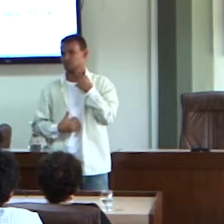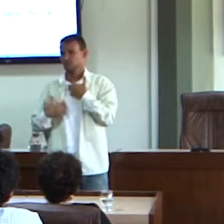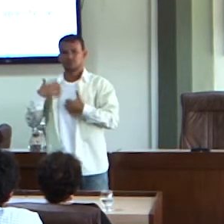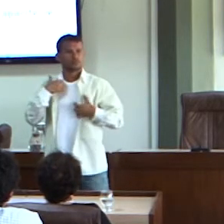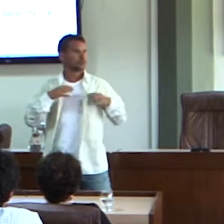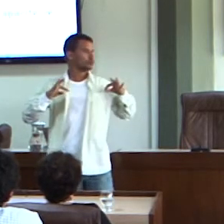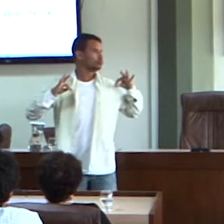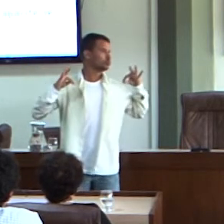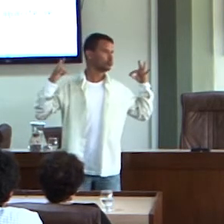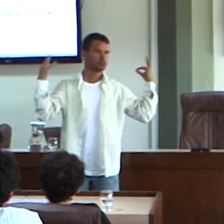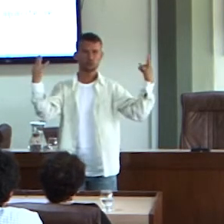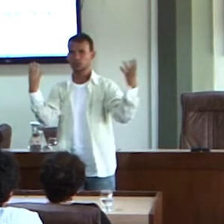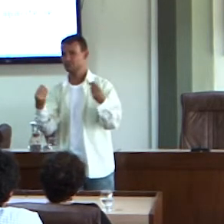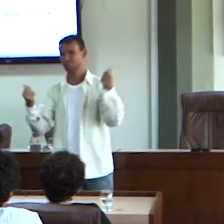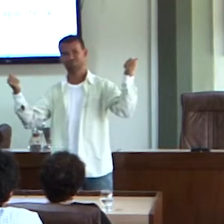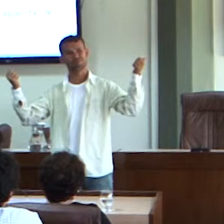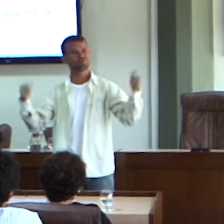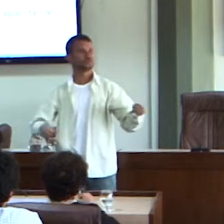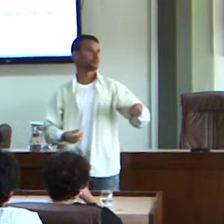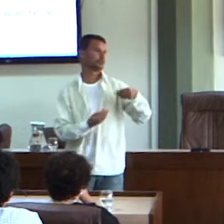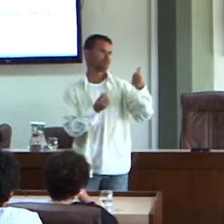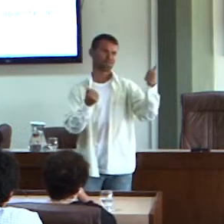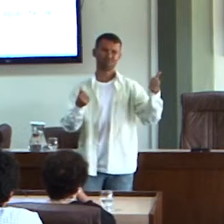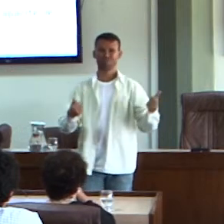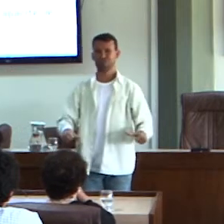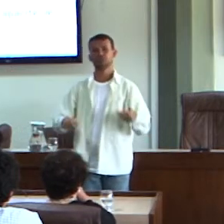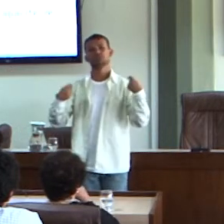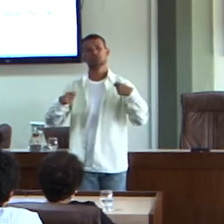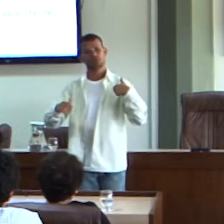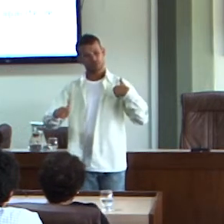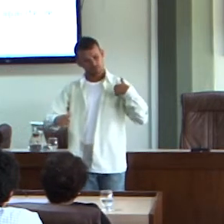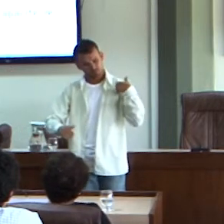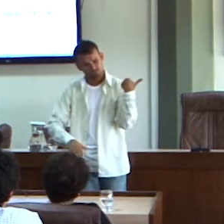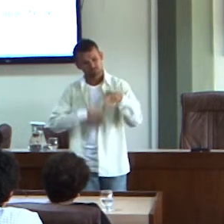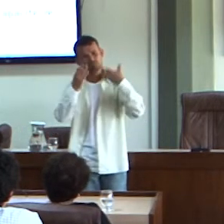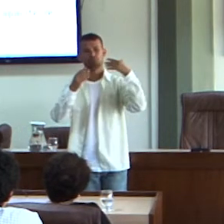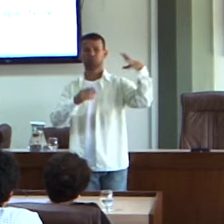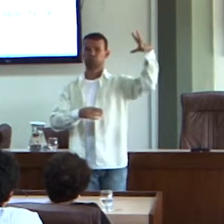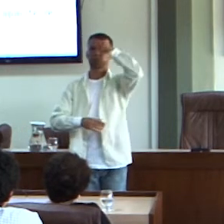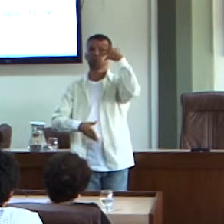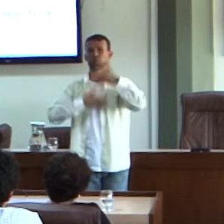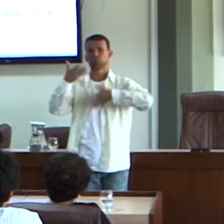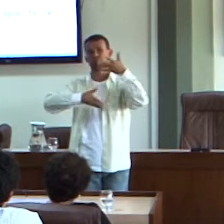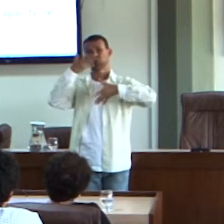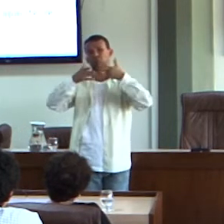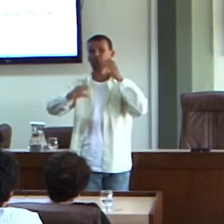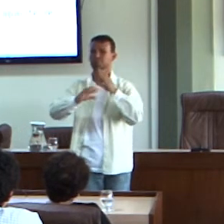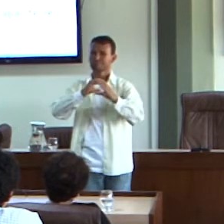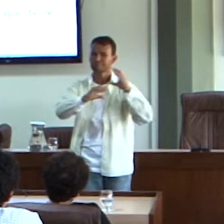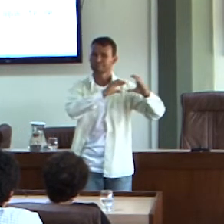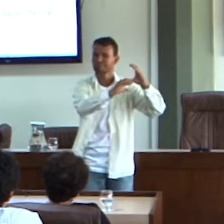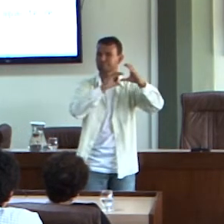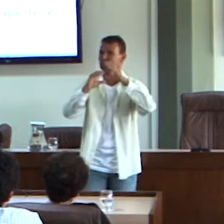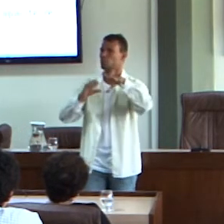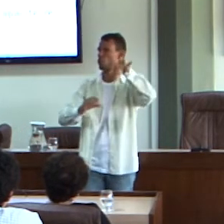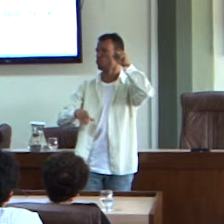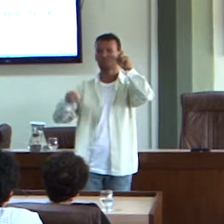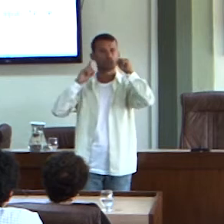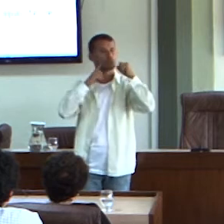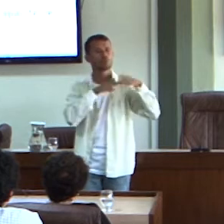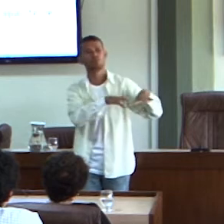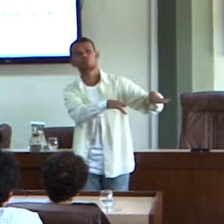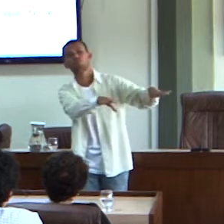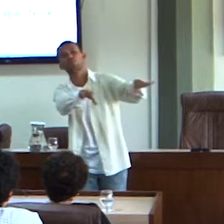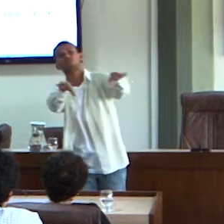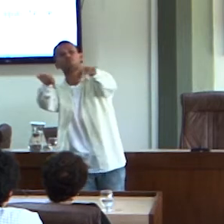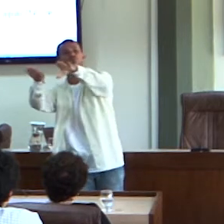né? Isso dá até uma aflição da nossa parte. Então, de fato, é complicado isso. Então, tem que ter desenvolvimento na aprendizagem da língua de sinais para se